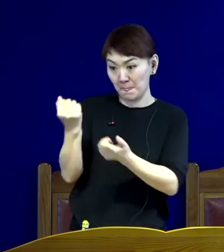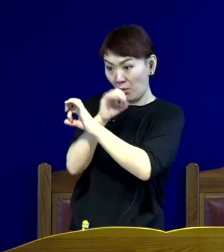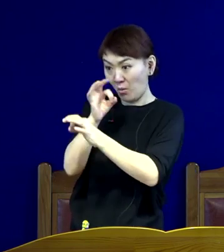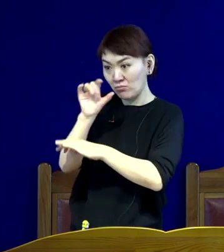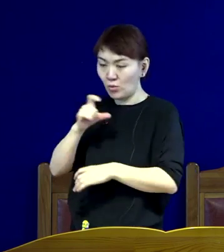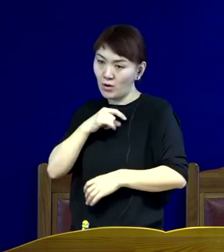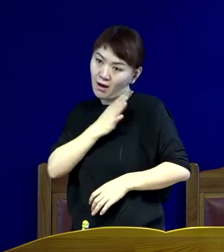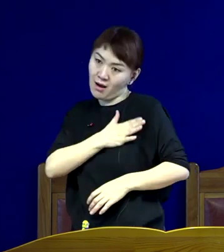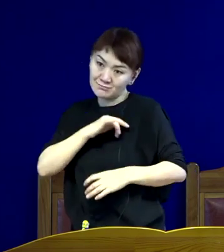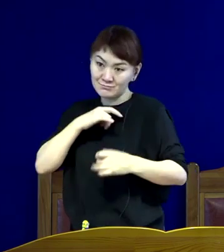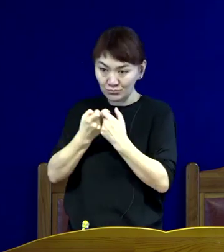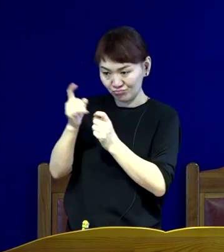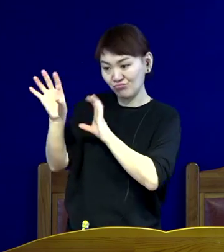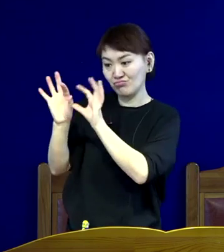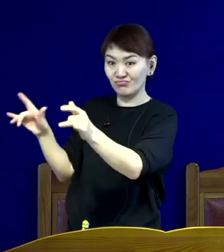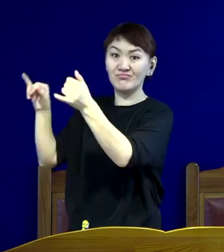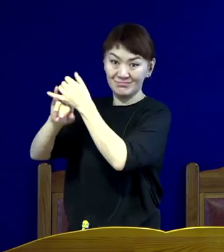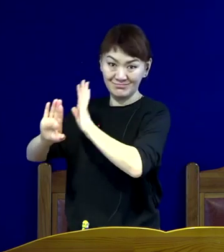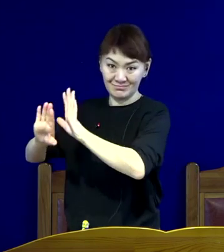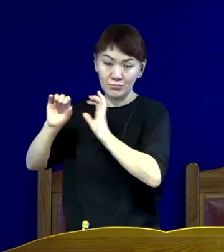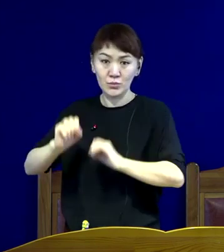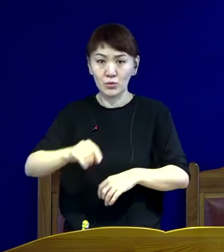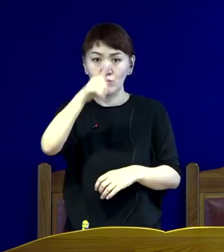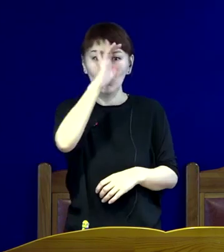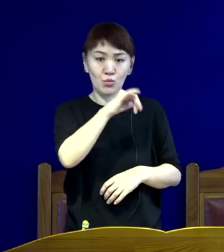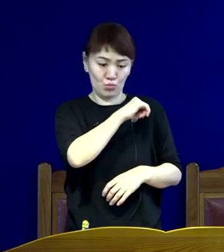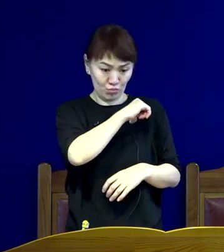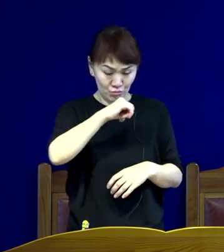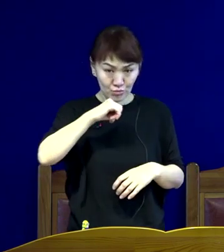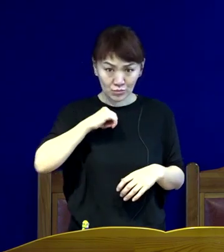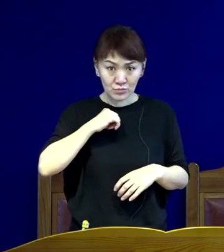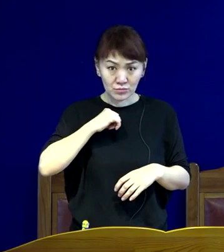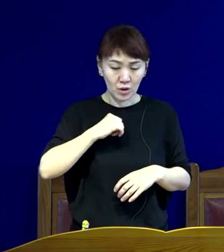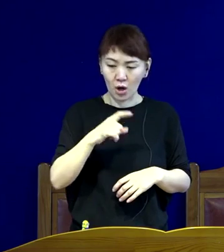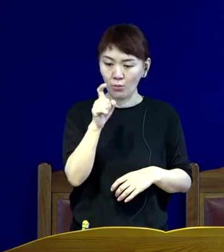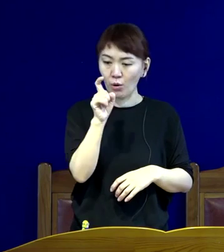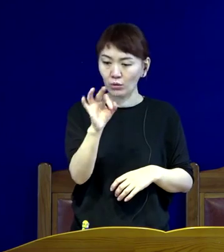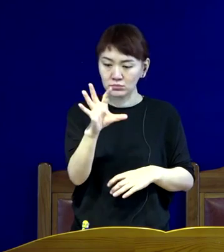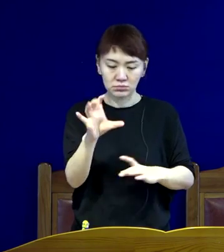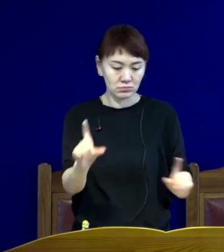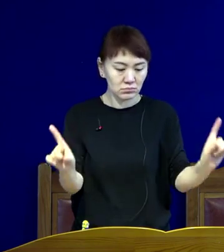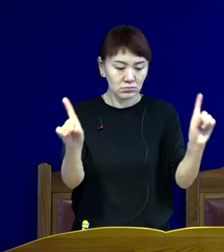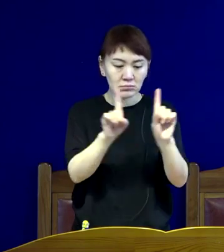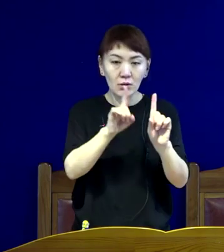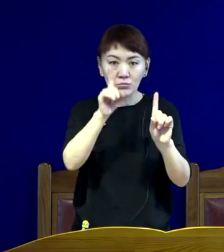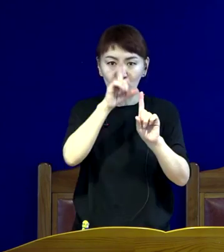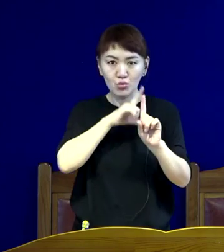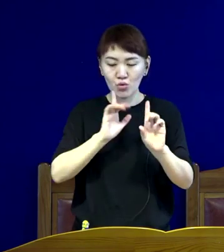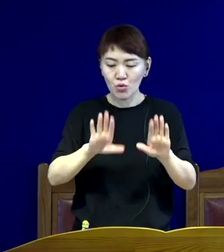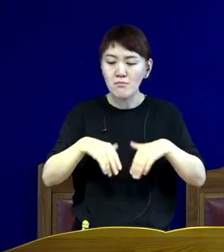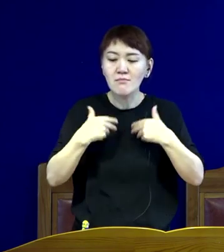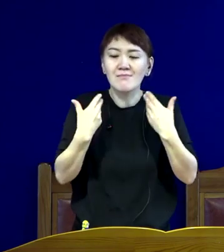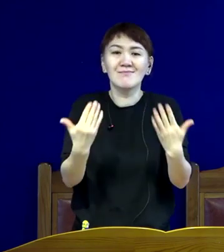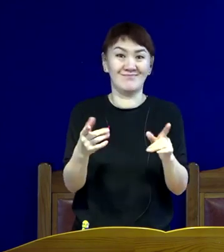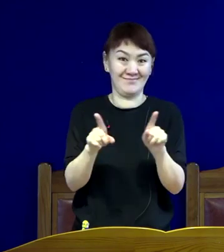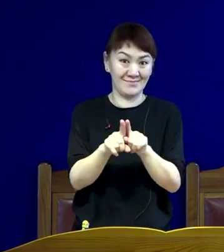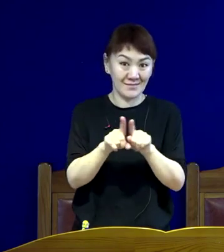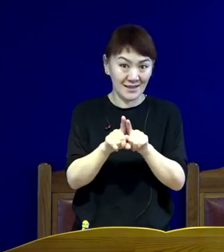닥치우신다라고 말씀하신 것처럼 하나님의 섭리 그리고 하나님의 대비 반드시 있습니다.